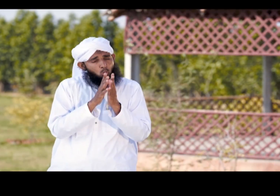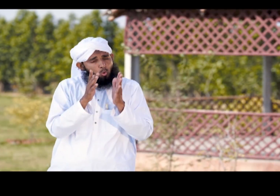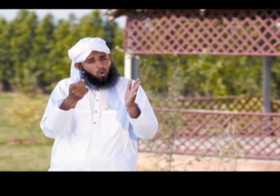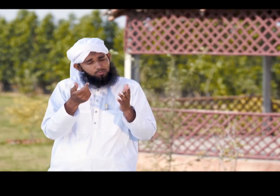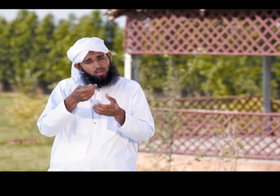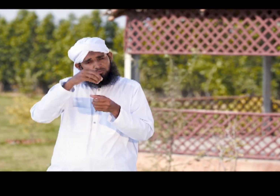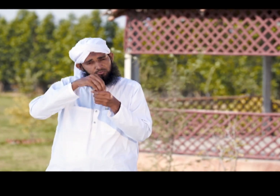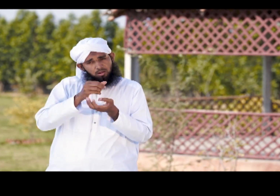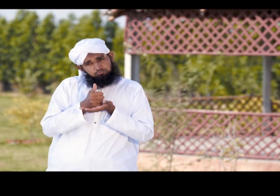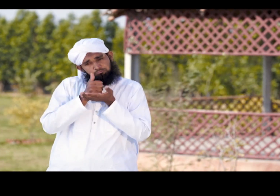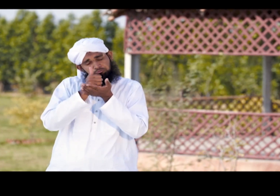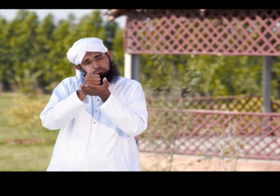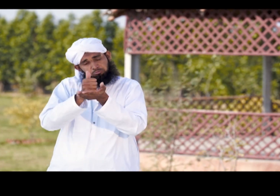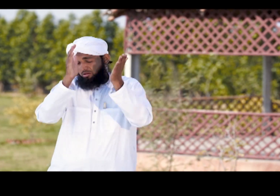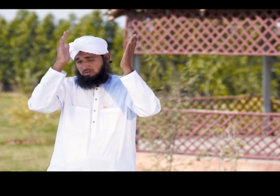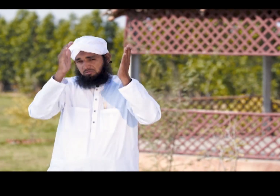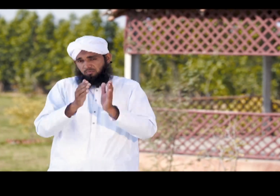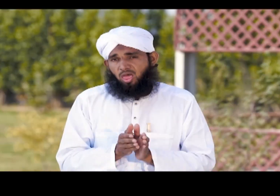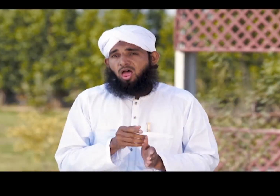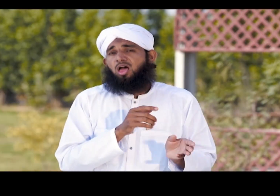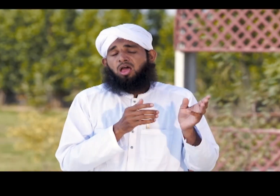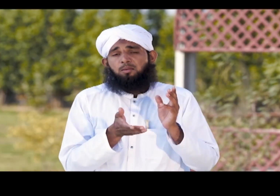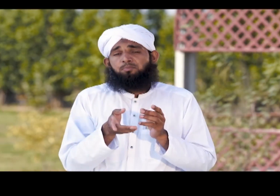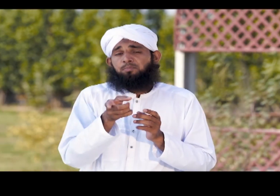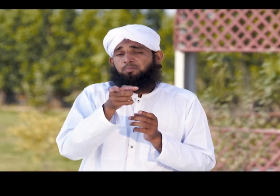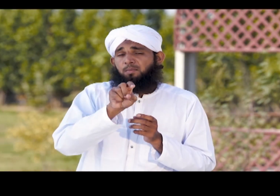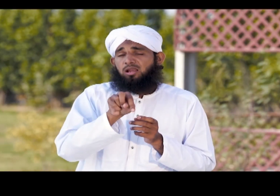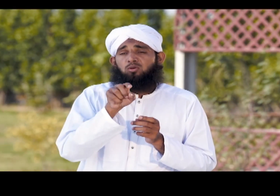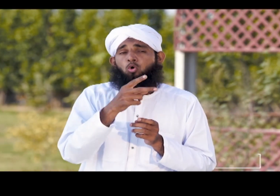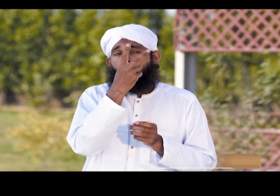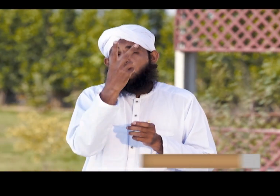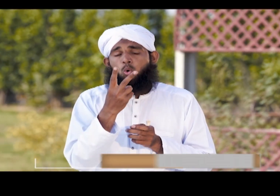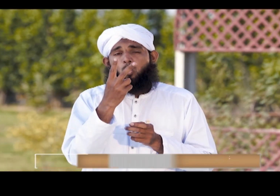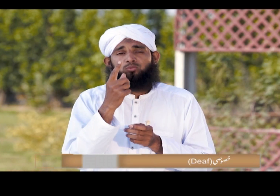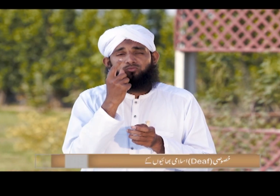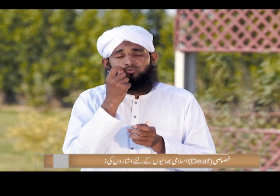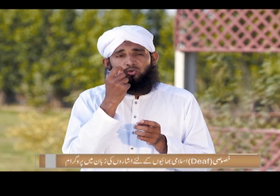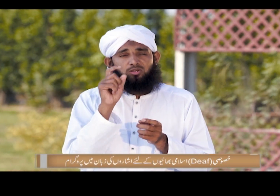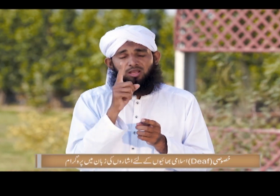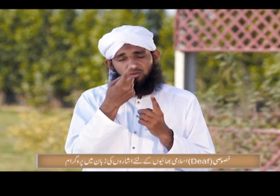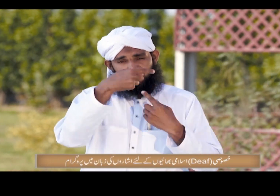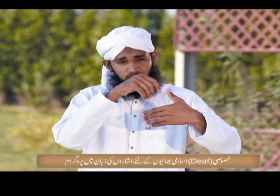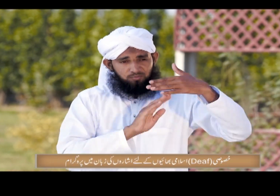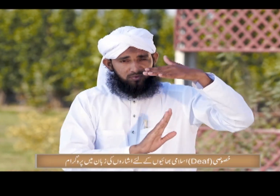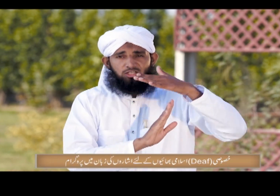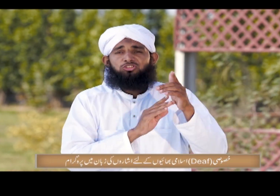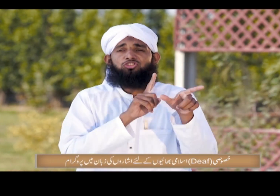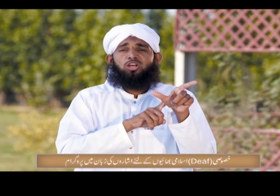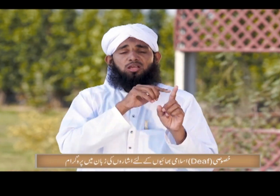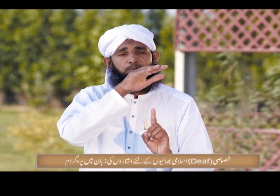دوسرے روز امیر یحییٰ برمکی نے حضرت واقدی رحمت اللہ علیہ کو بلا کر پوچھا، میں نے رات خواب میں آپ